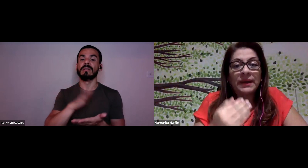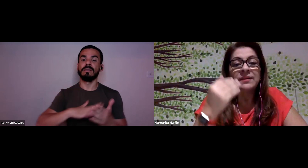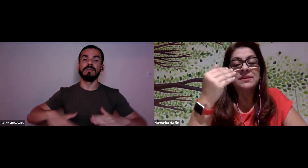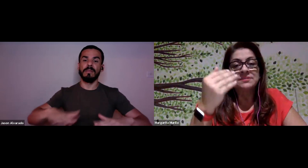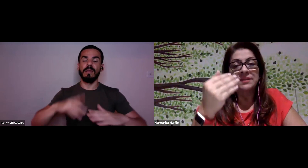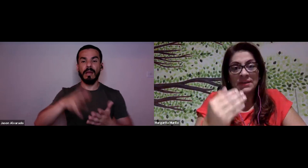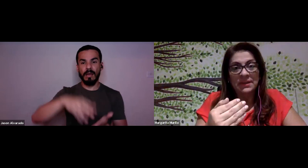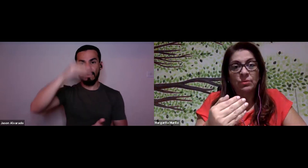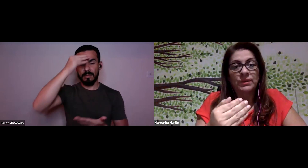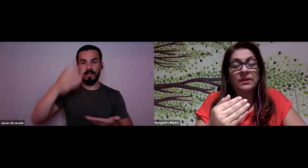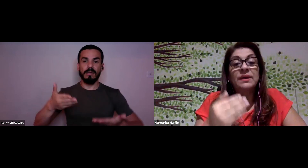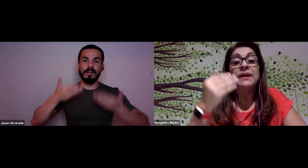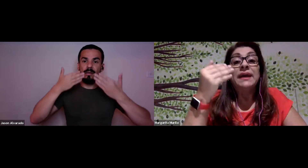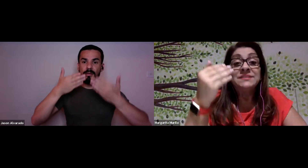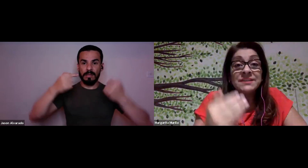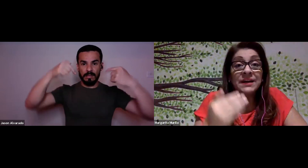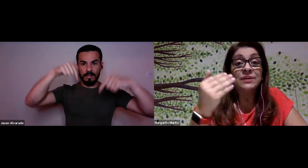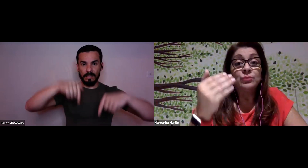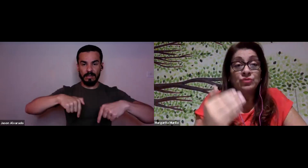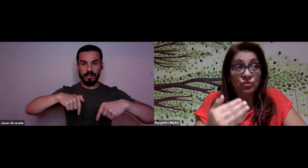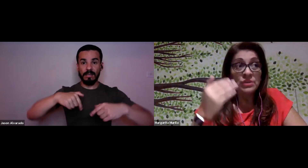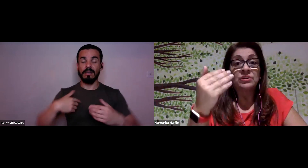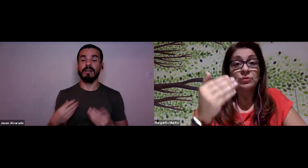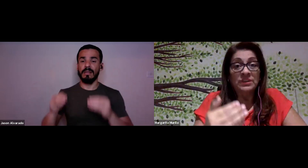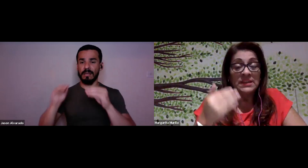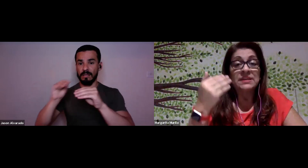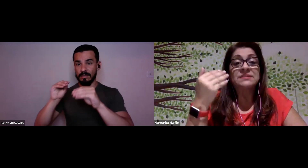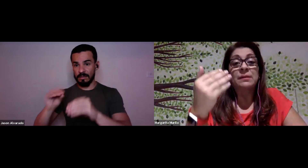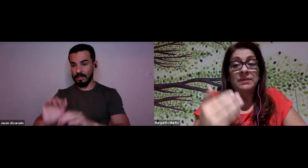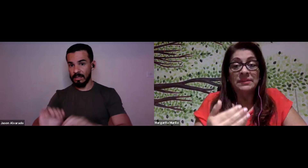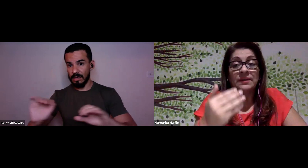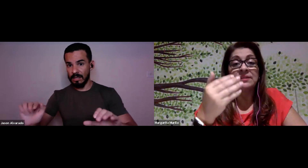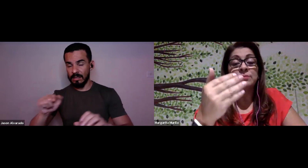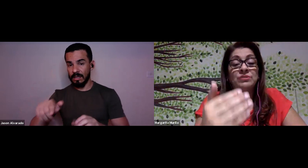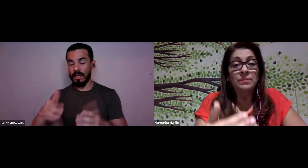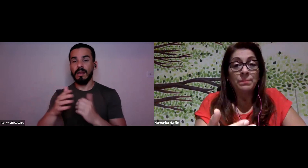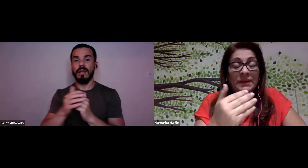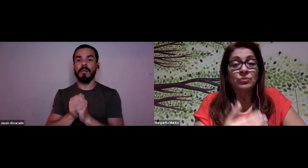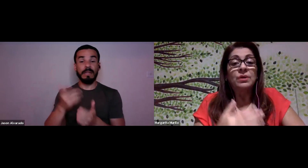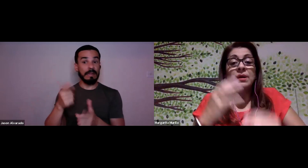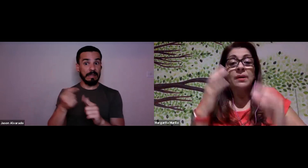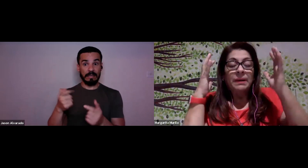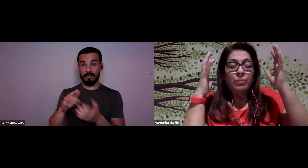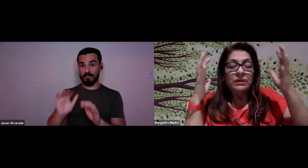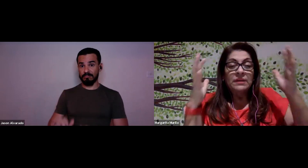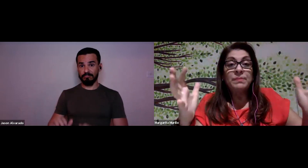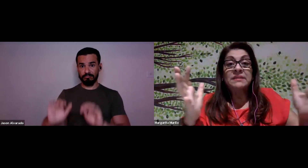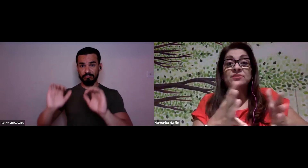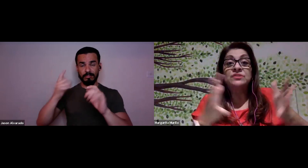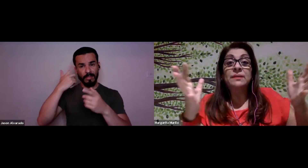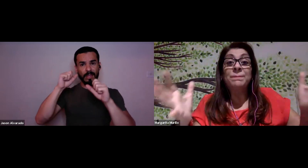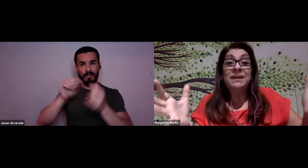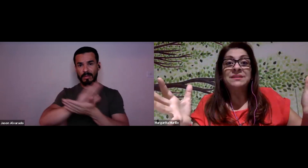a respirar y estar aquí y ahora enseñarle a nuestros niños y a nuestras niñas a meditar desde muy temprano para poder